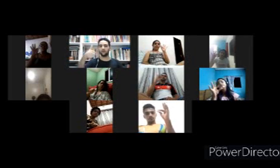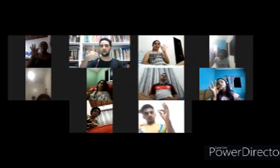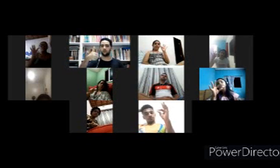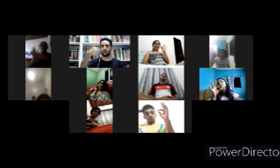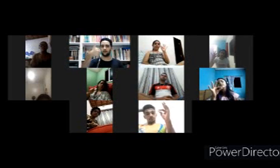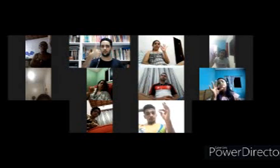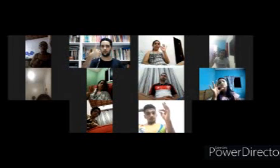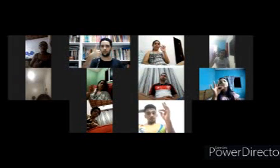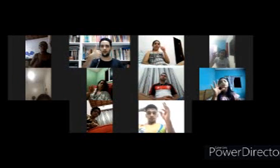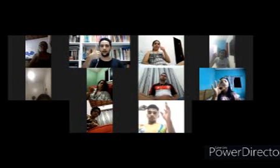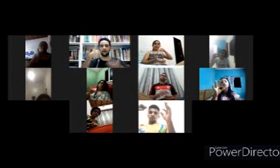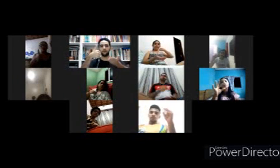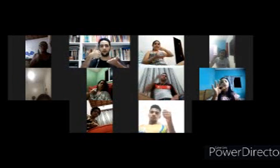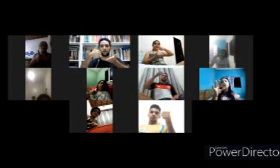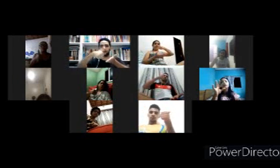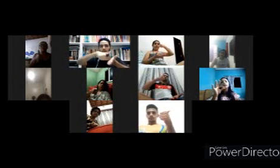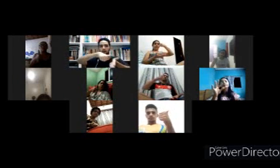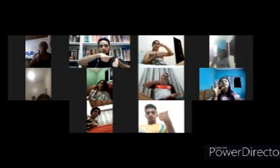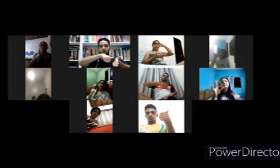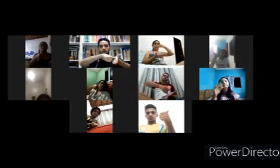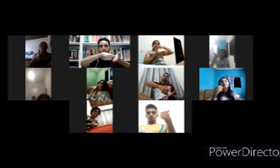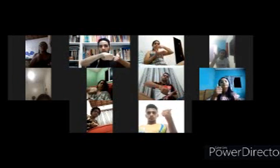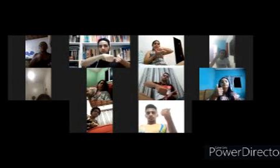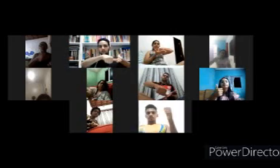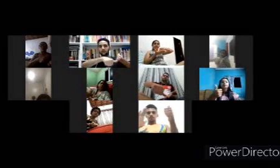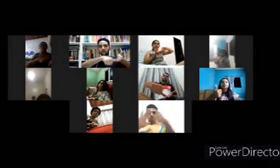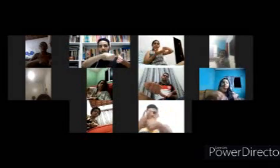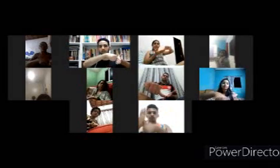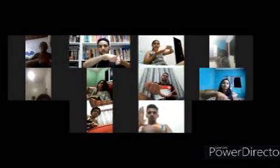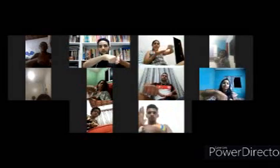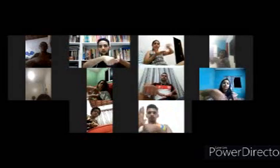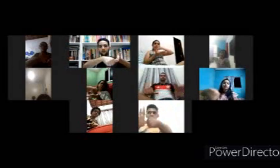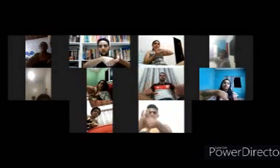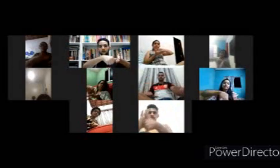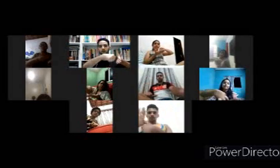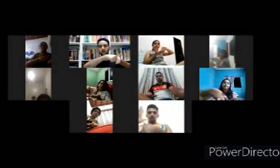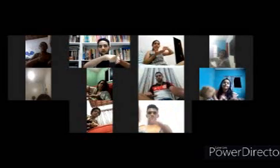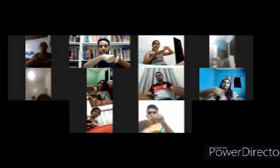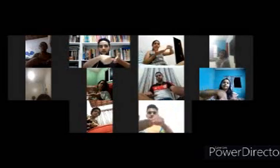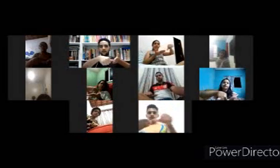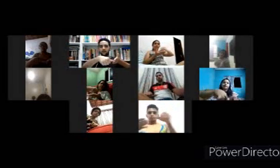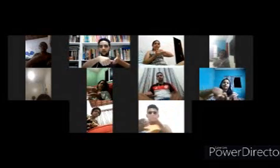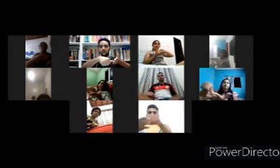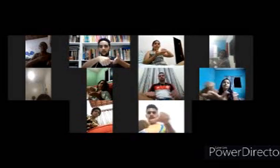Fita durex, eu pego o meu polegar e eu passo na minha outra mão. Sim. Passo aqui, como se estivesse passando a fita